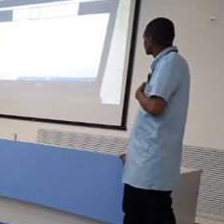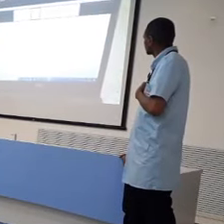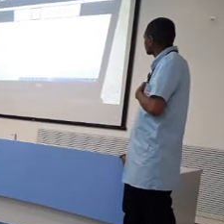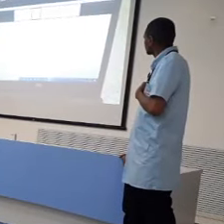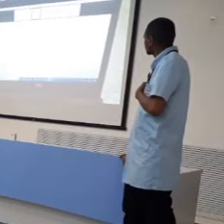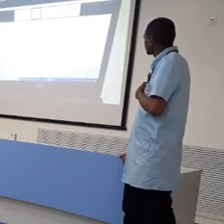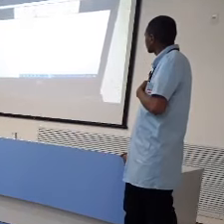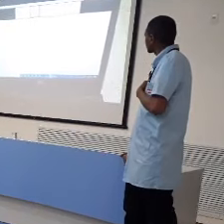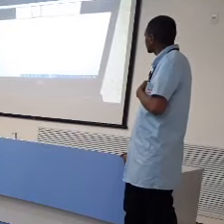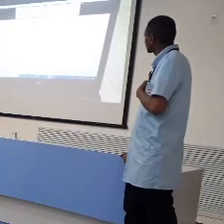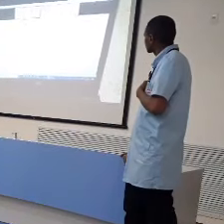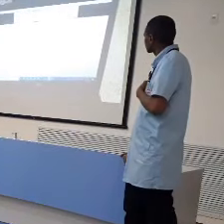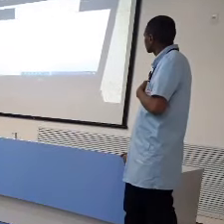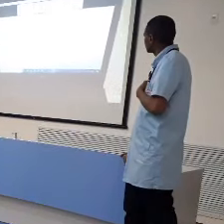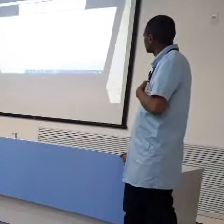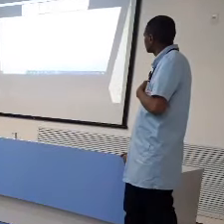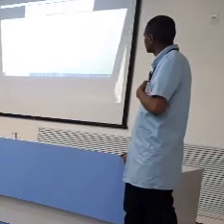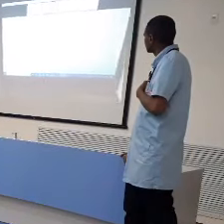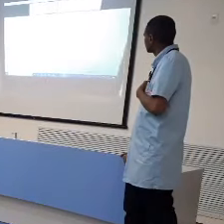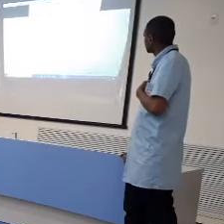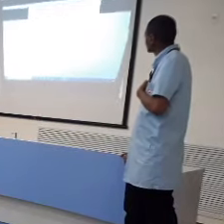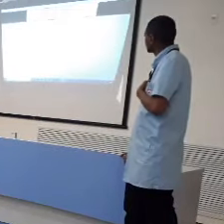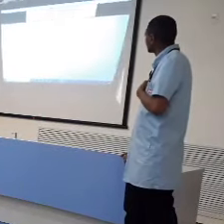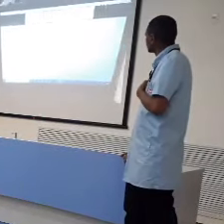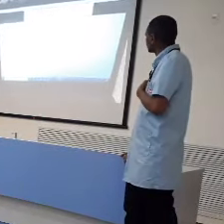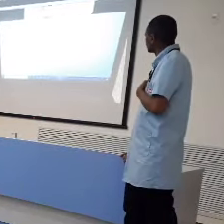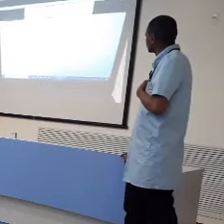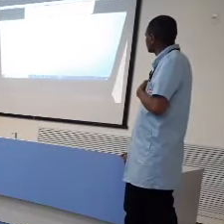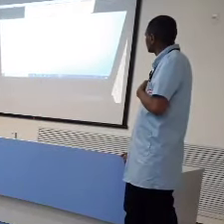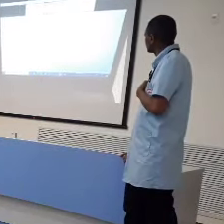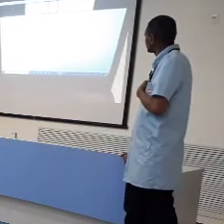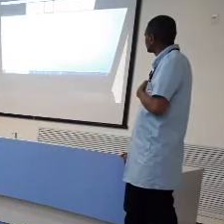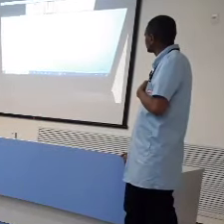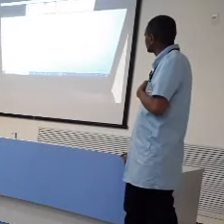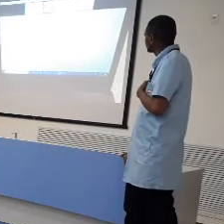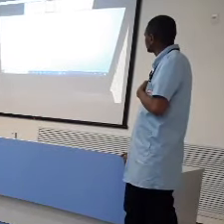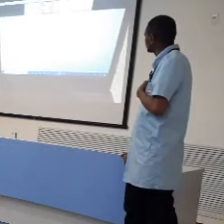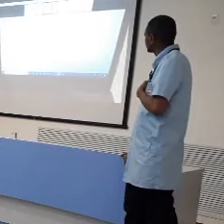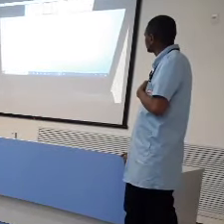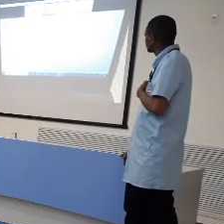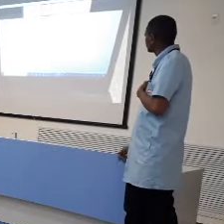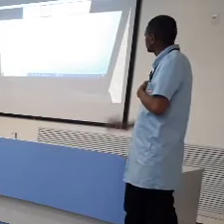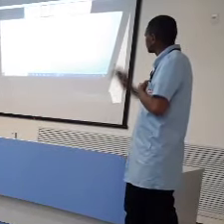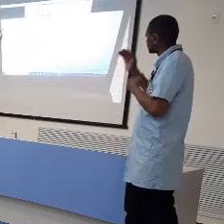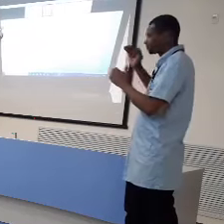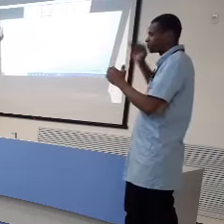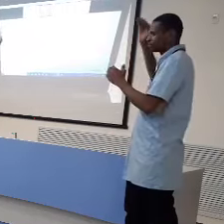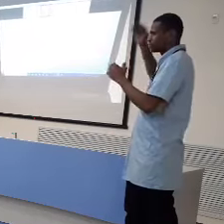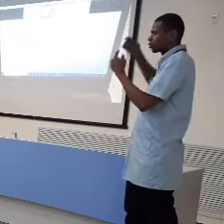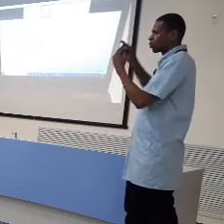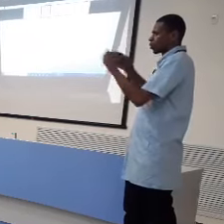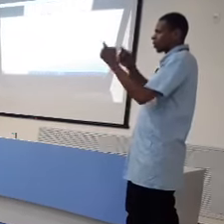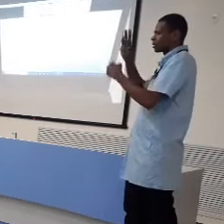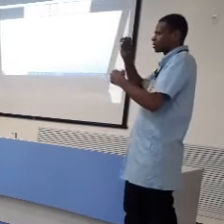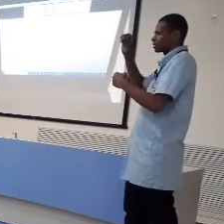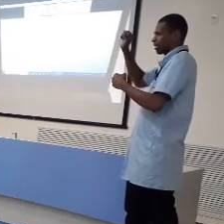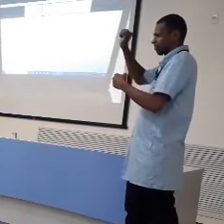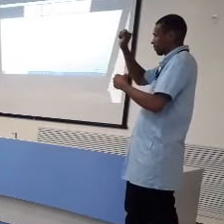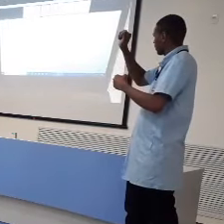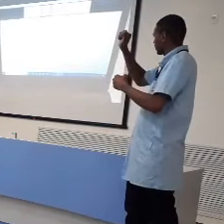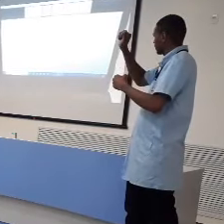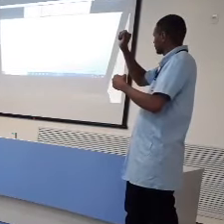Vou startar o gráfico. Olha lá, o gráfico está como se fosse uma soldagem de 300 amperes. A vazão também está no alto, que é o